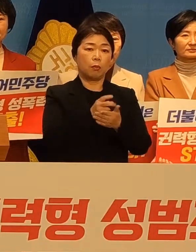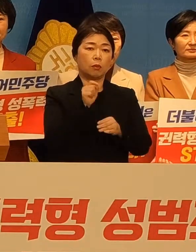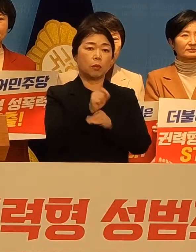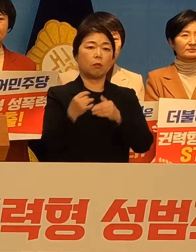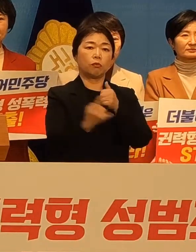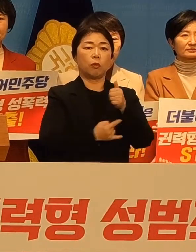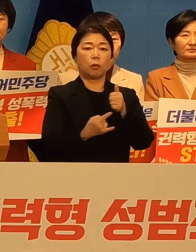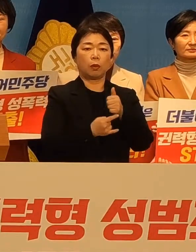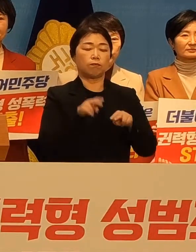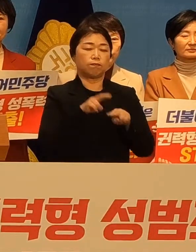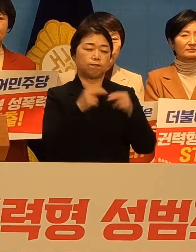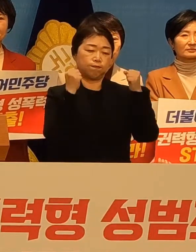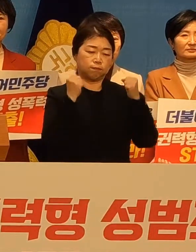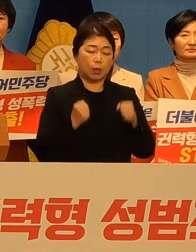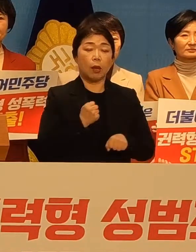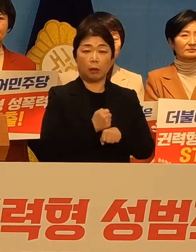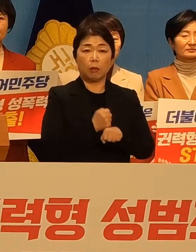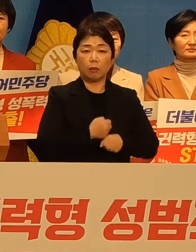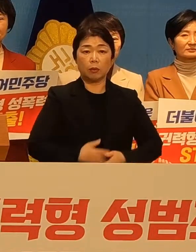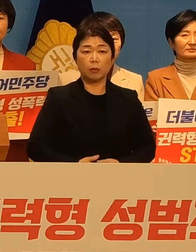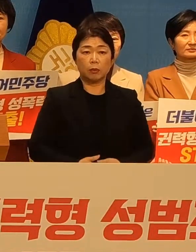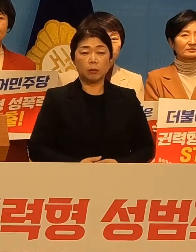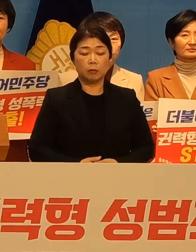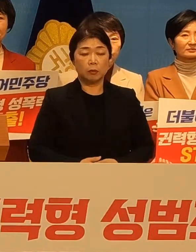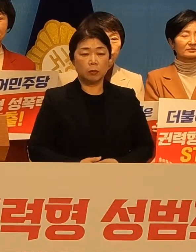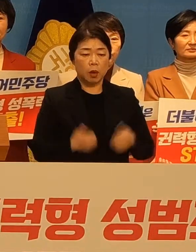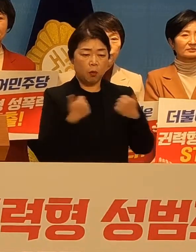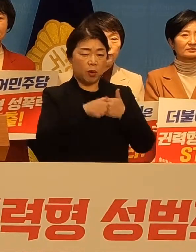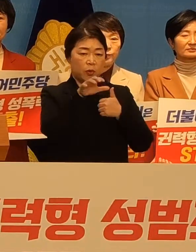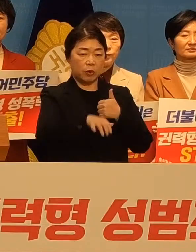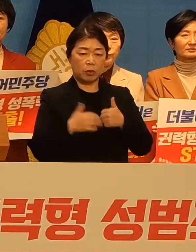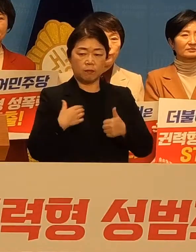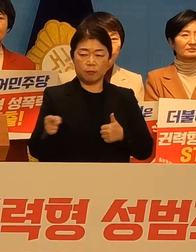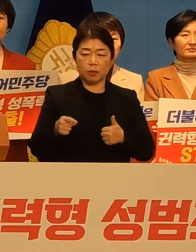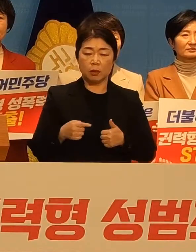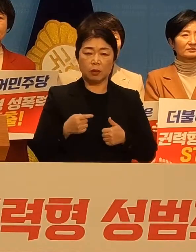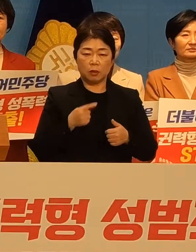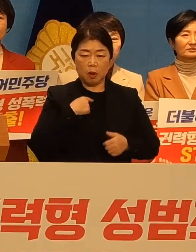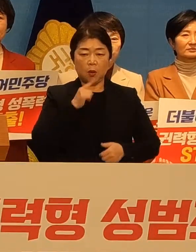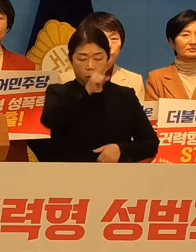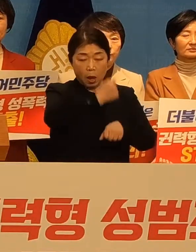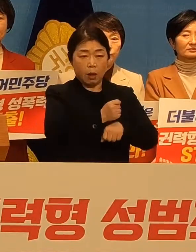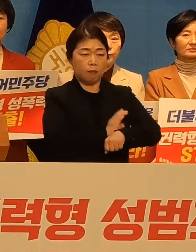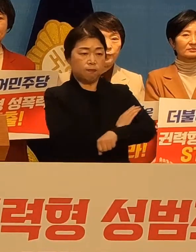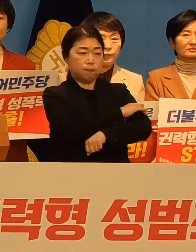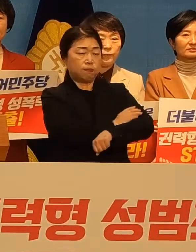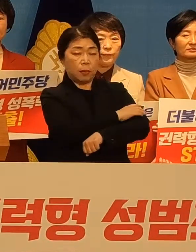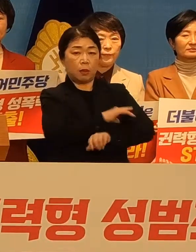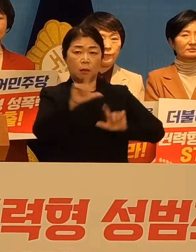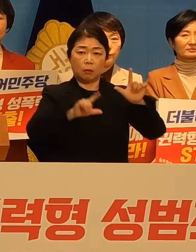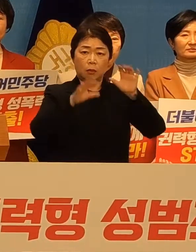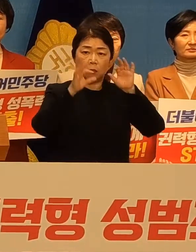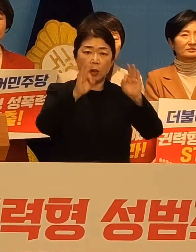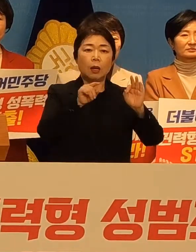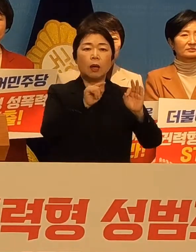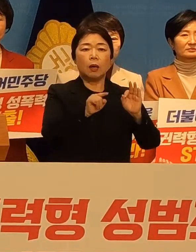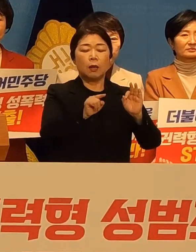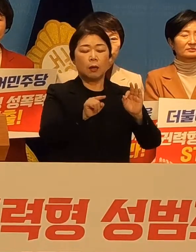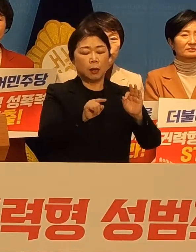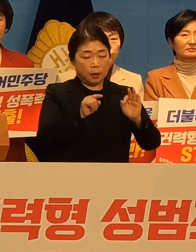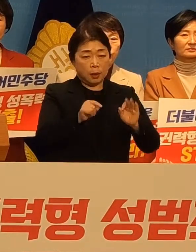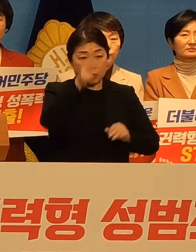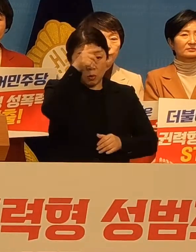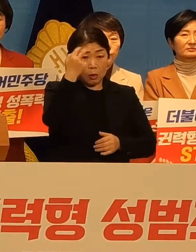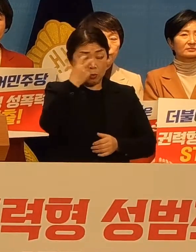회의장에서 동료에게 고소하겠다 으름장을 놓으며 권력을 과시하는 그 추악한 행태, 이는